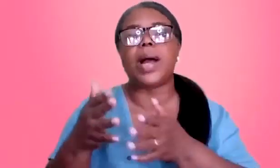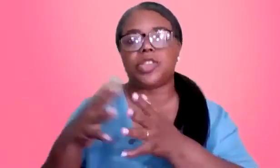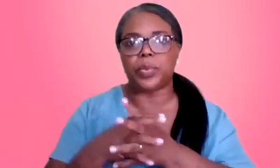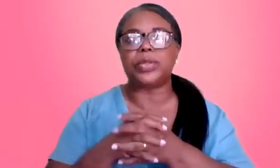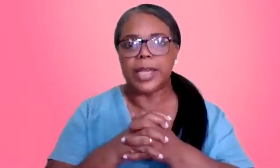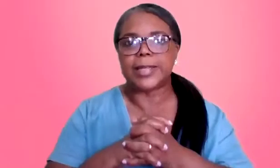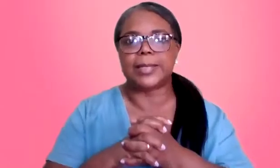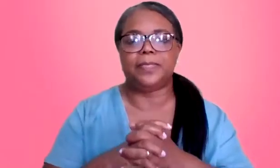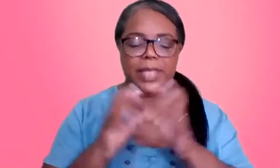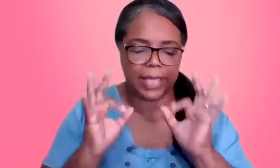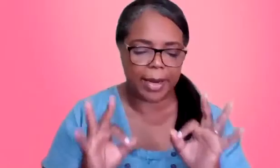linguagem portuguesa, tá certo?